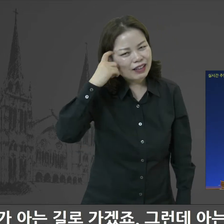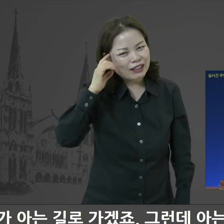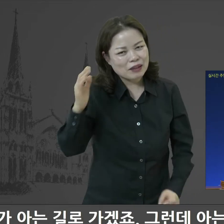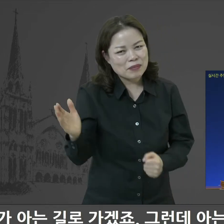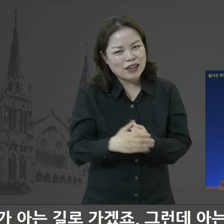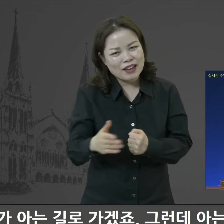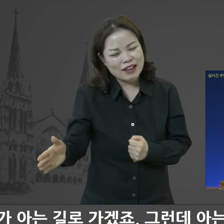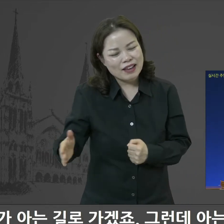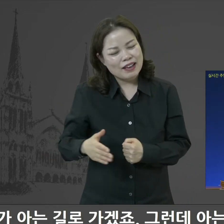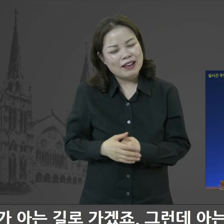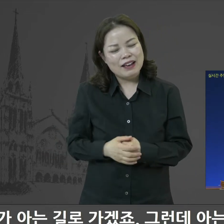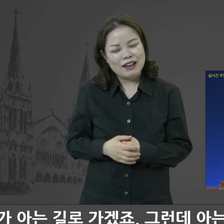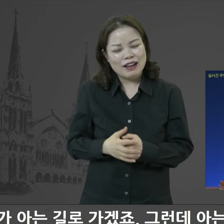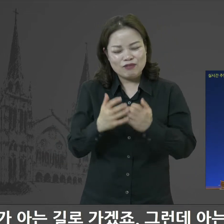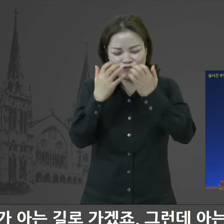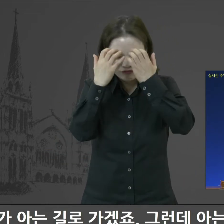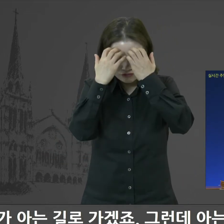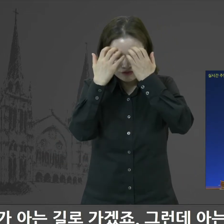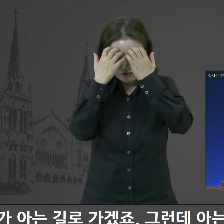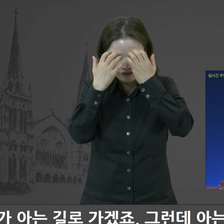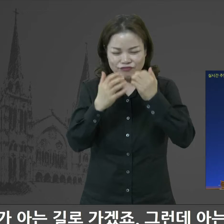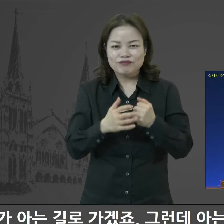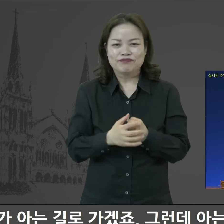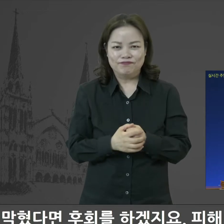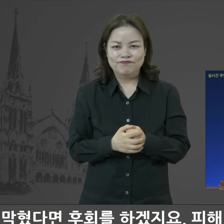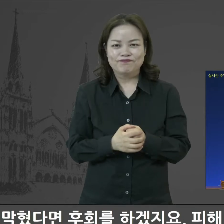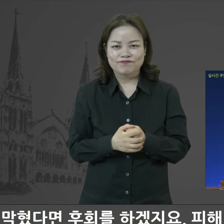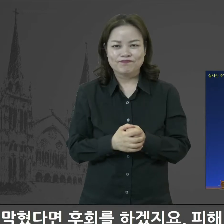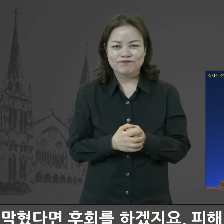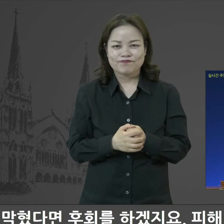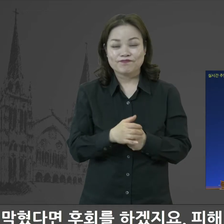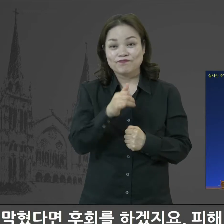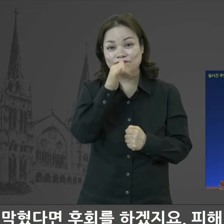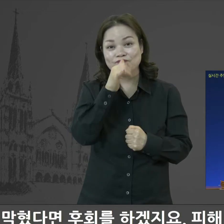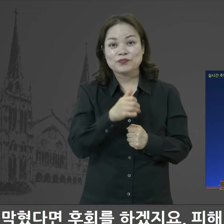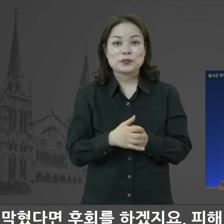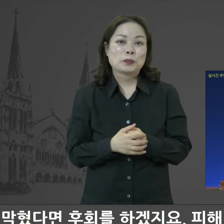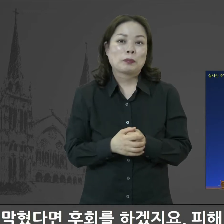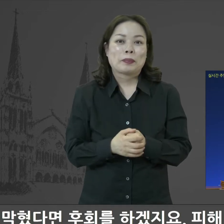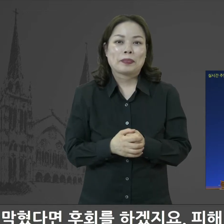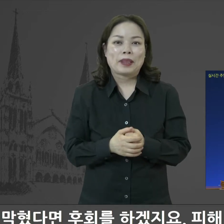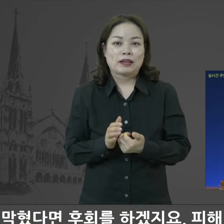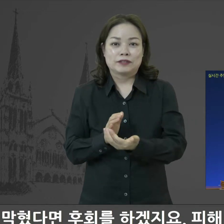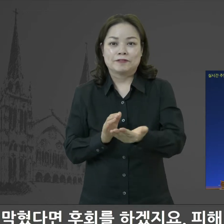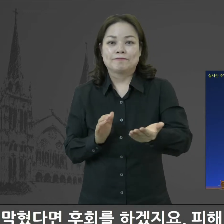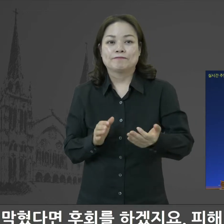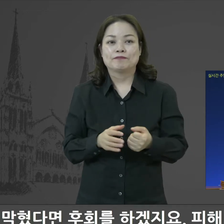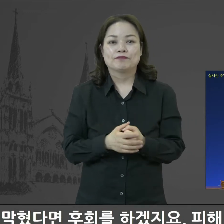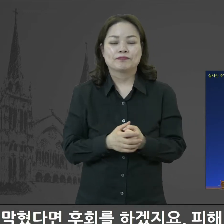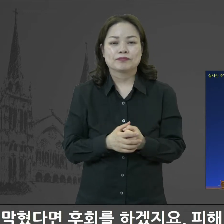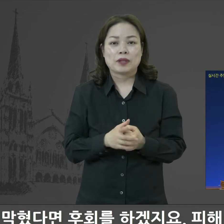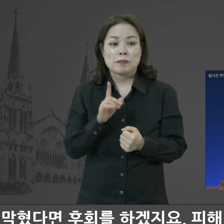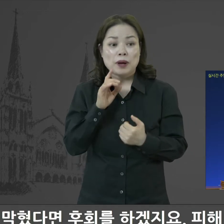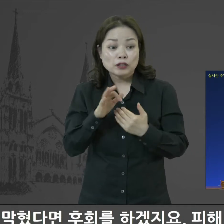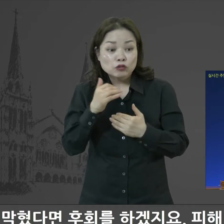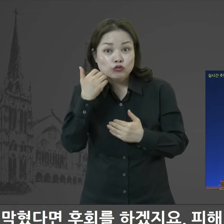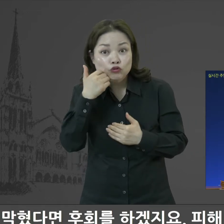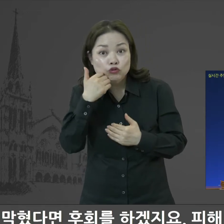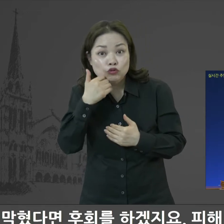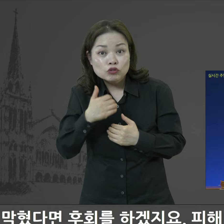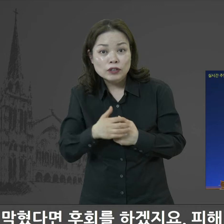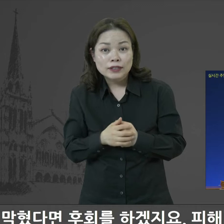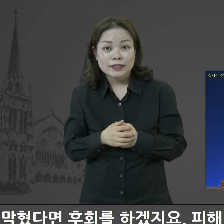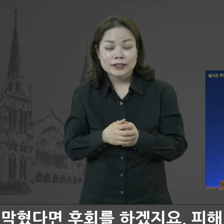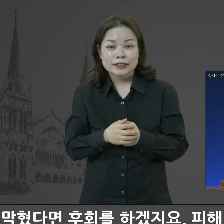와가지고 이 고생을 하는구나 라고 그런 생각들을 하게 될 것입니다. 근데 여러분, 만약에